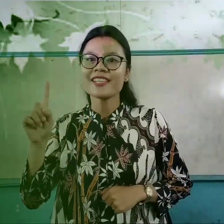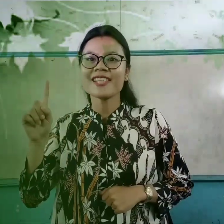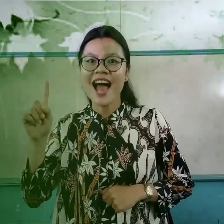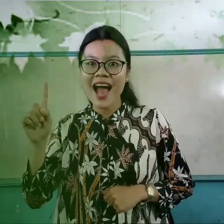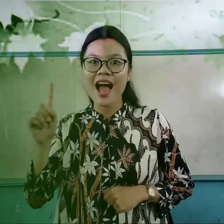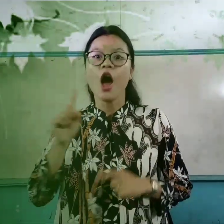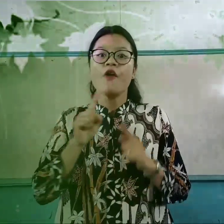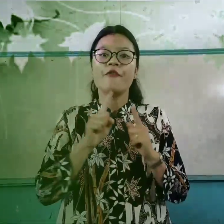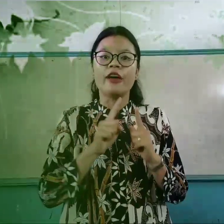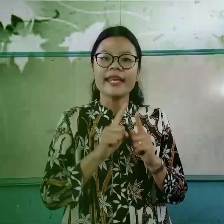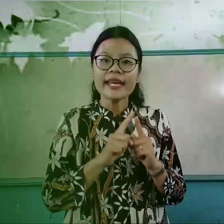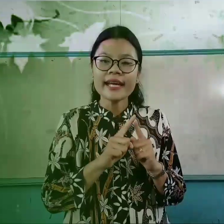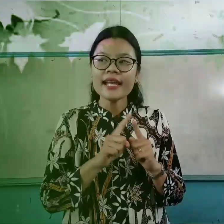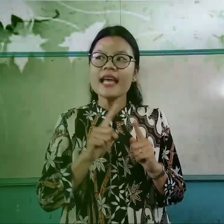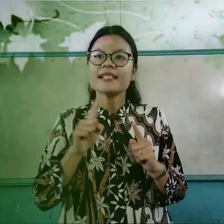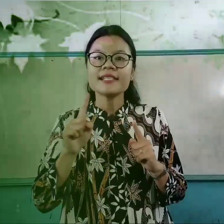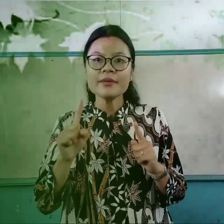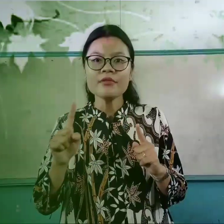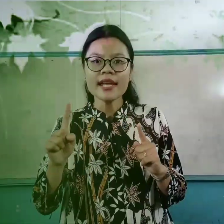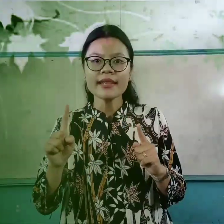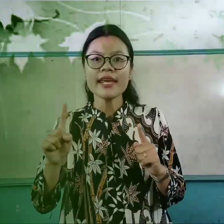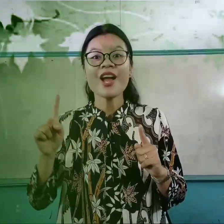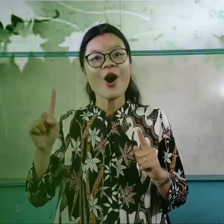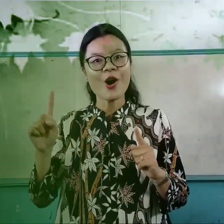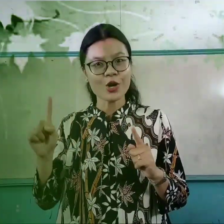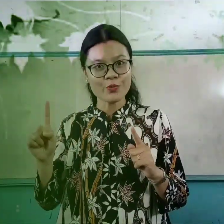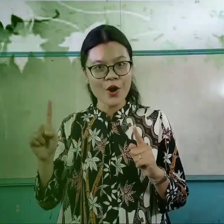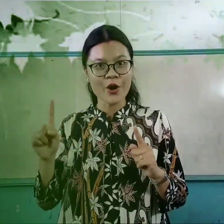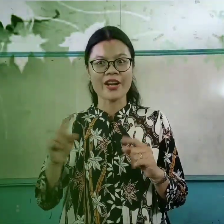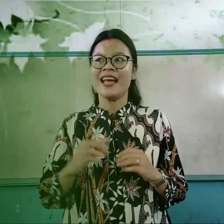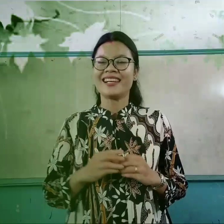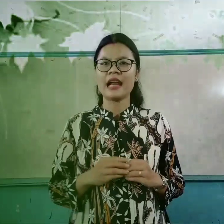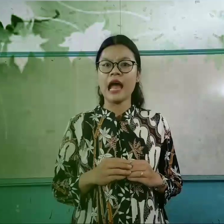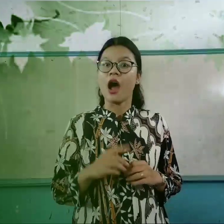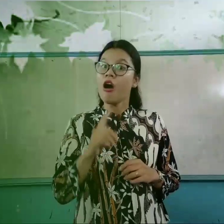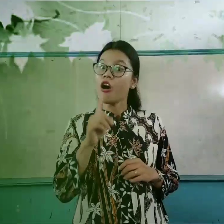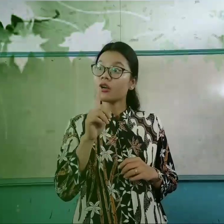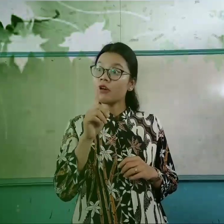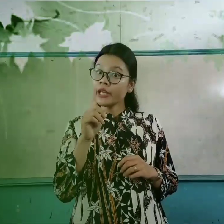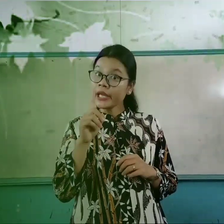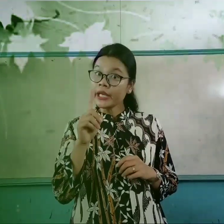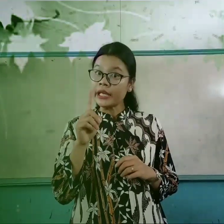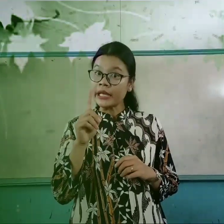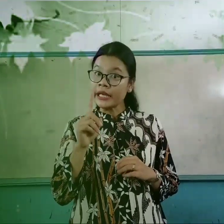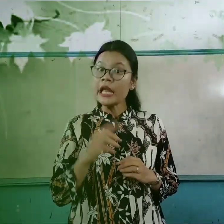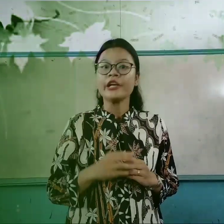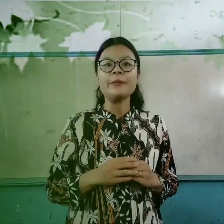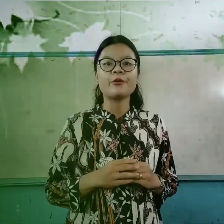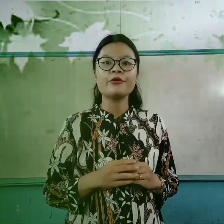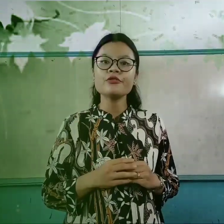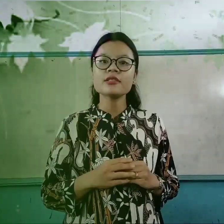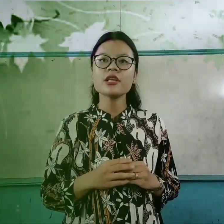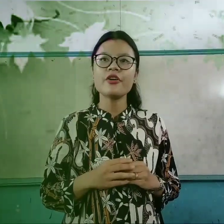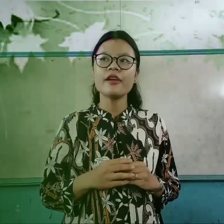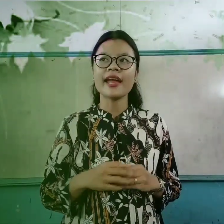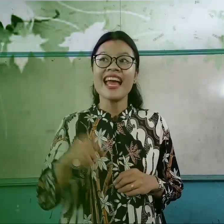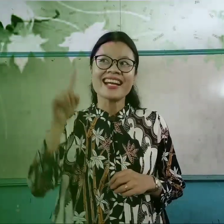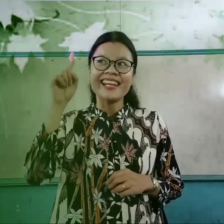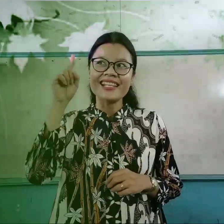FSH, follicle stimulating hormone. Nah, hormon ini diproduksi oleh